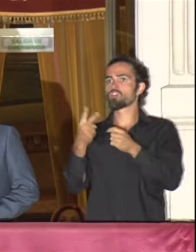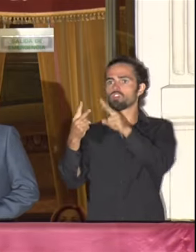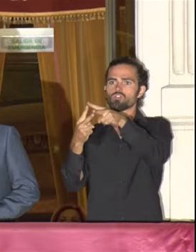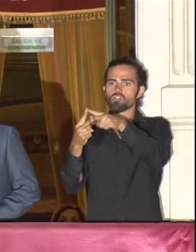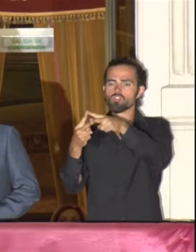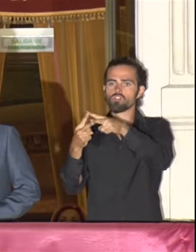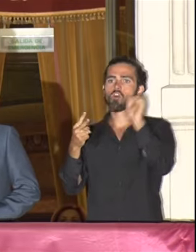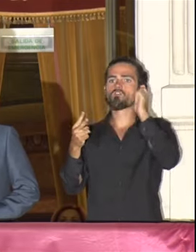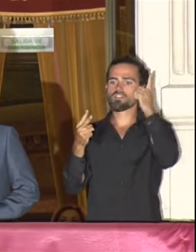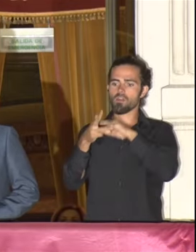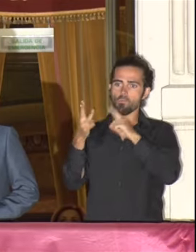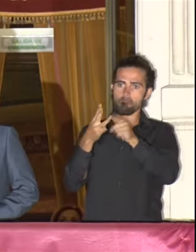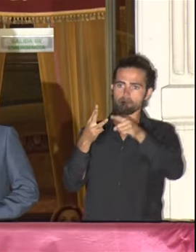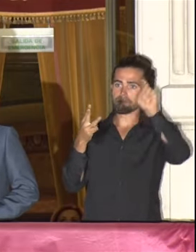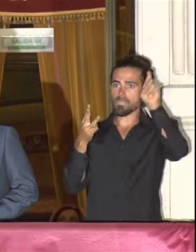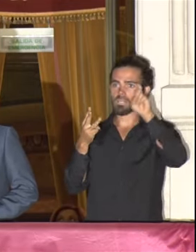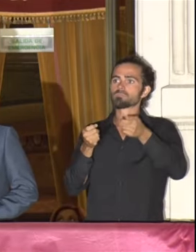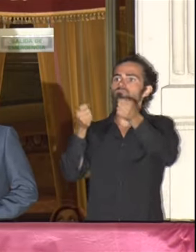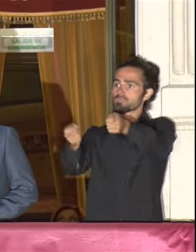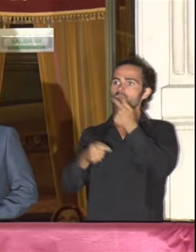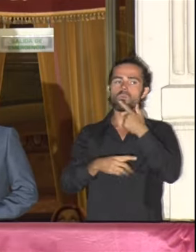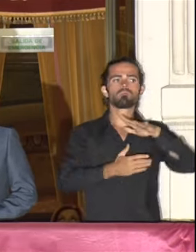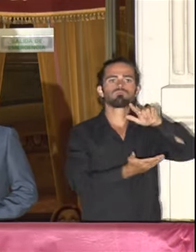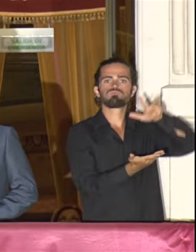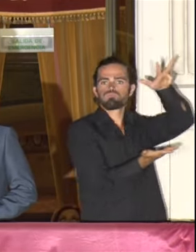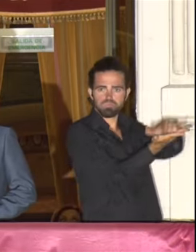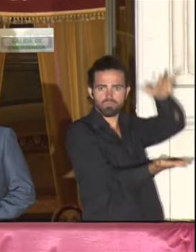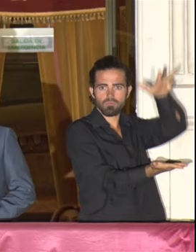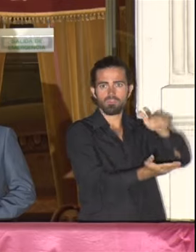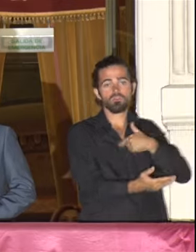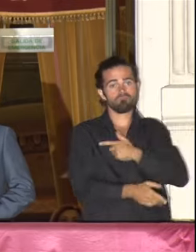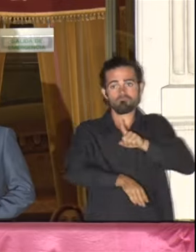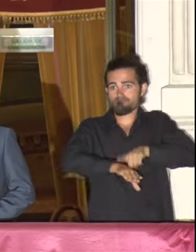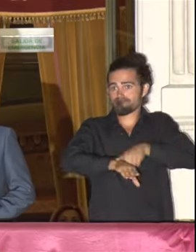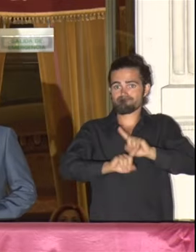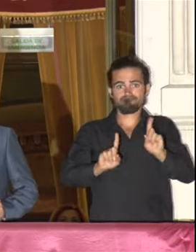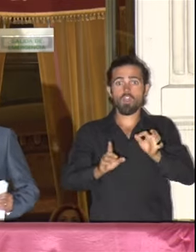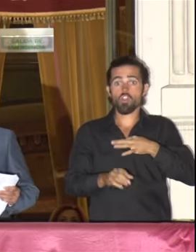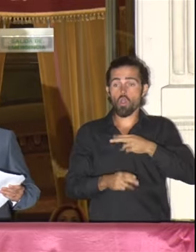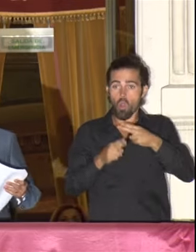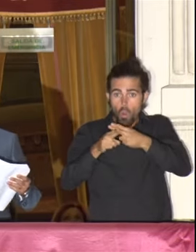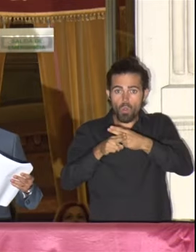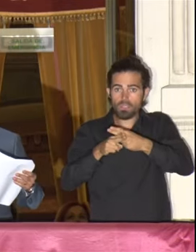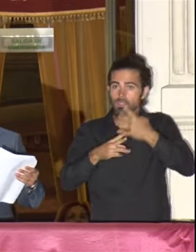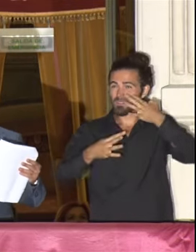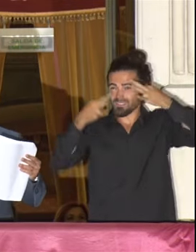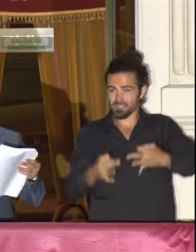meses de poder hacer y pasar de ese nivel, así que no soy cuchillero, soy aprendiz de cuchillero.